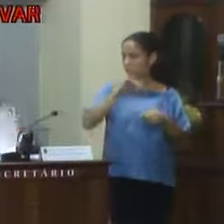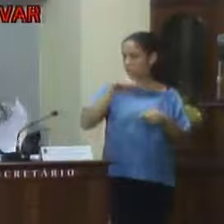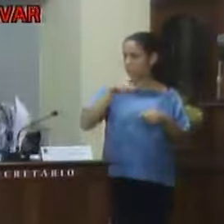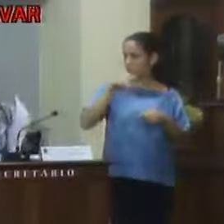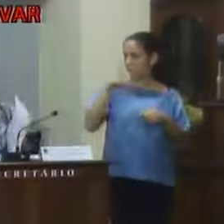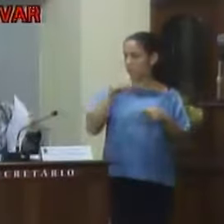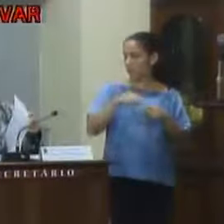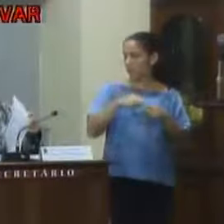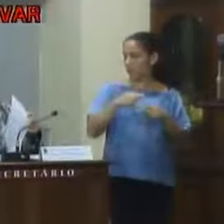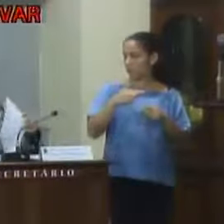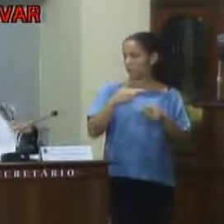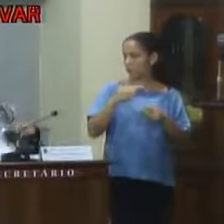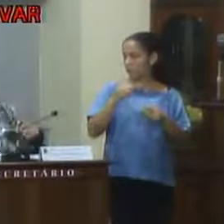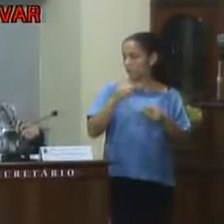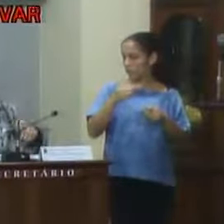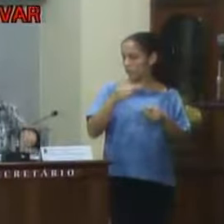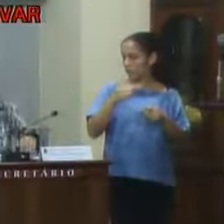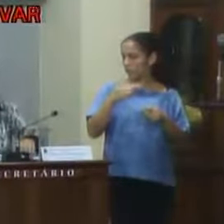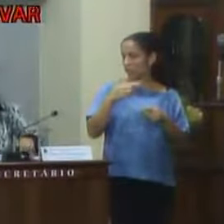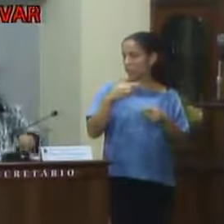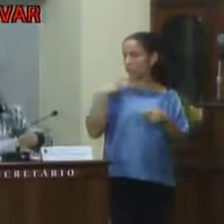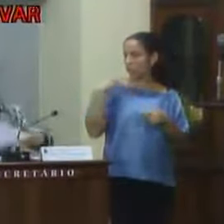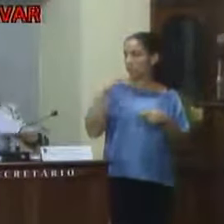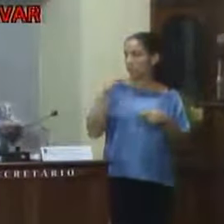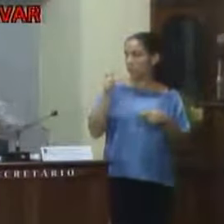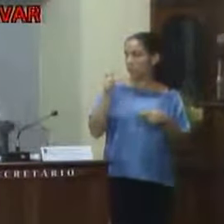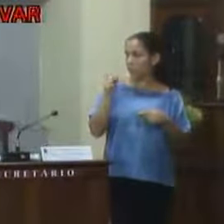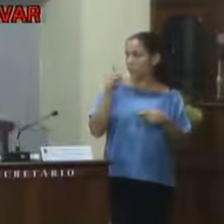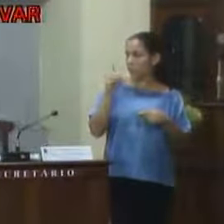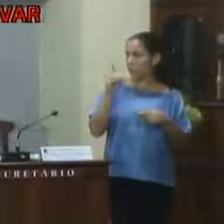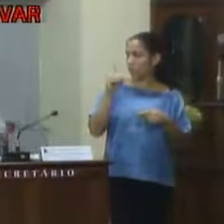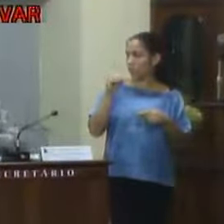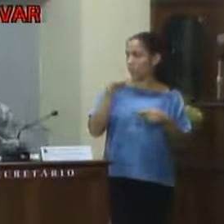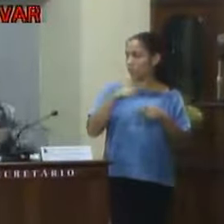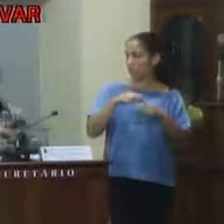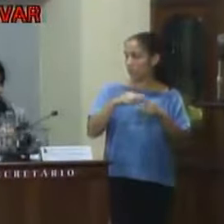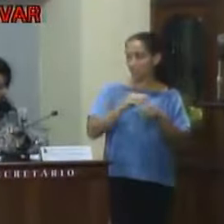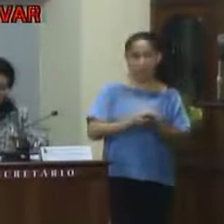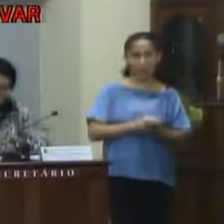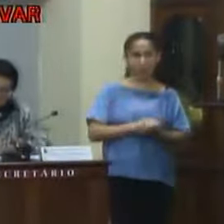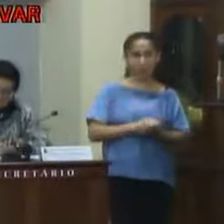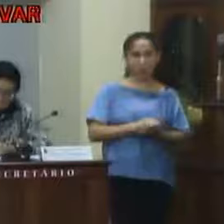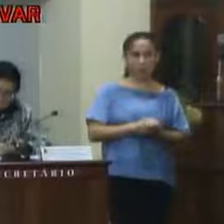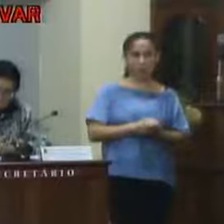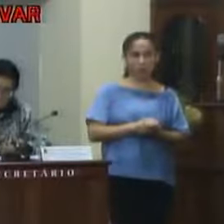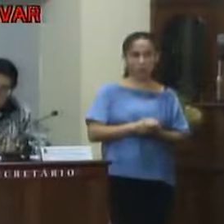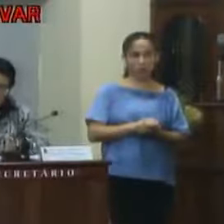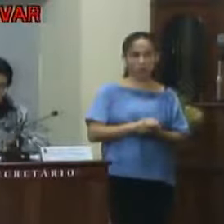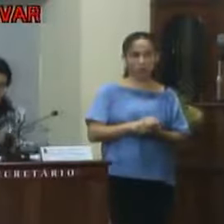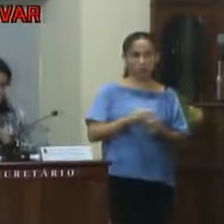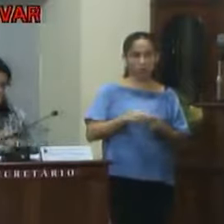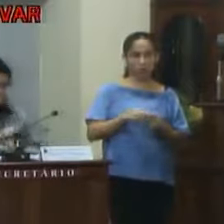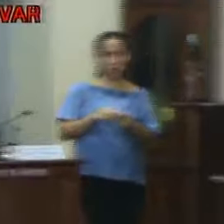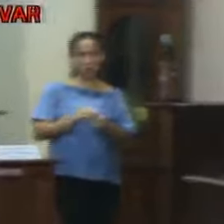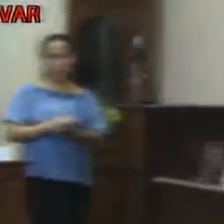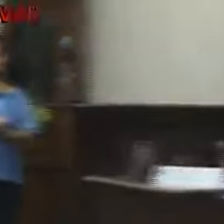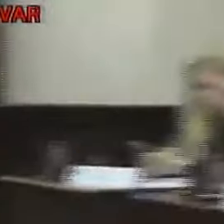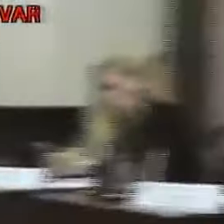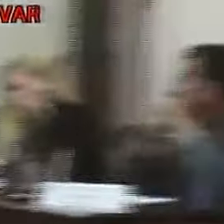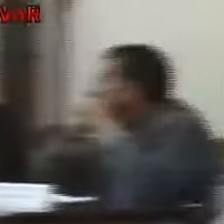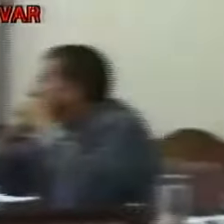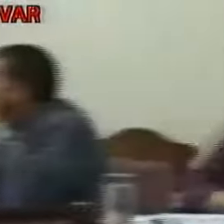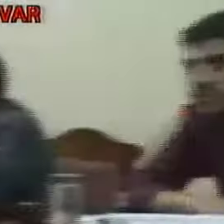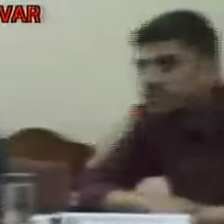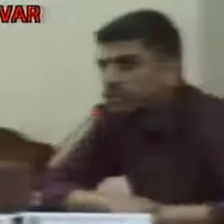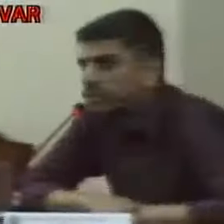de 2018, vereador David Nogueira. Coloco em discussão, vereador. Vai querer discutir? Boa.